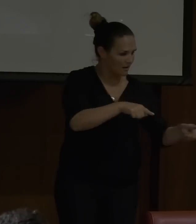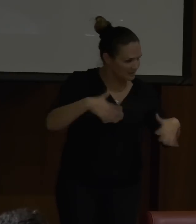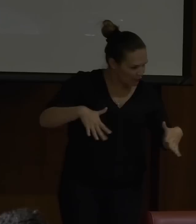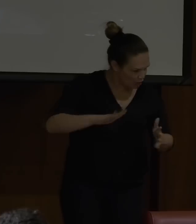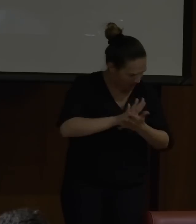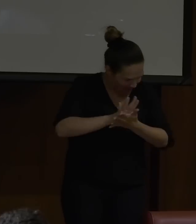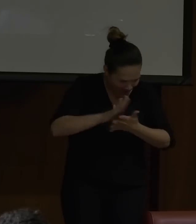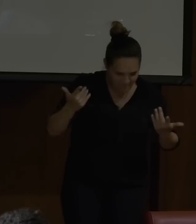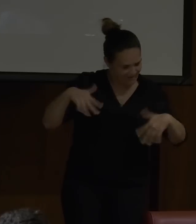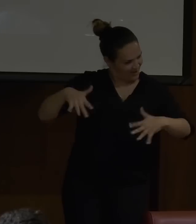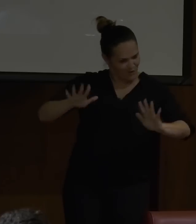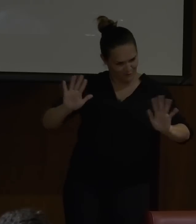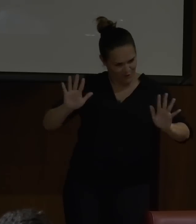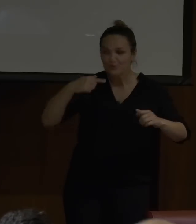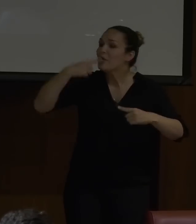cuando yo dije sí?